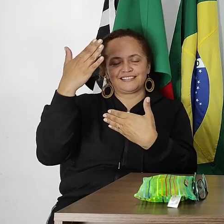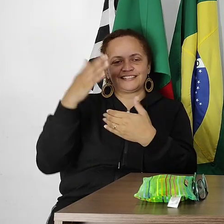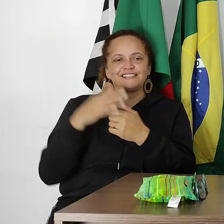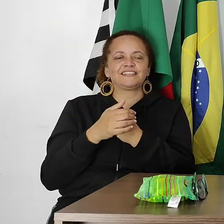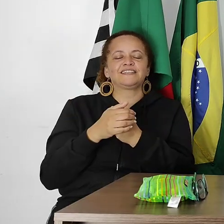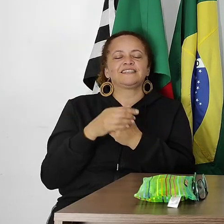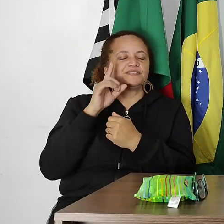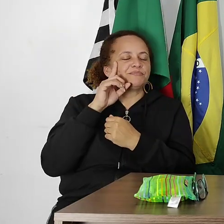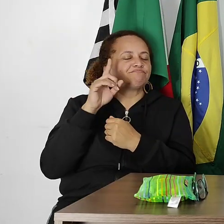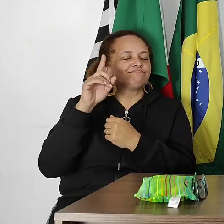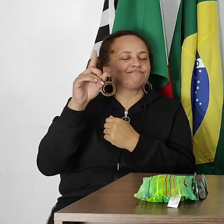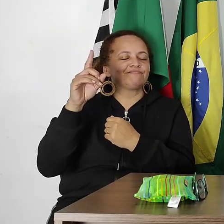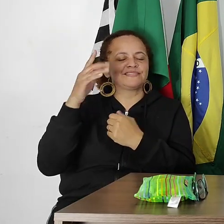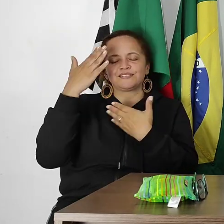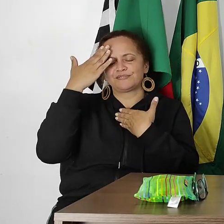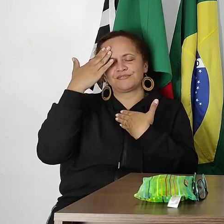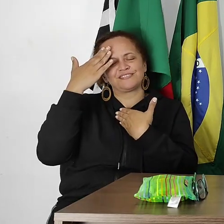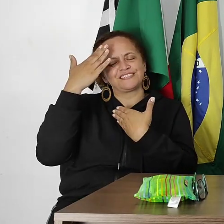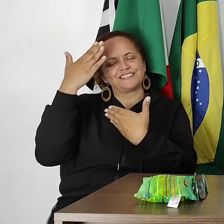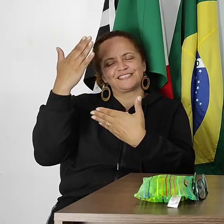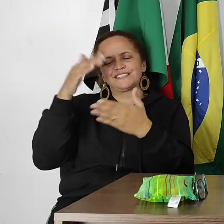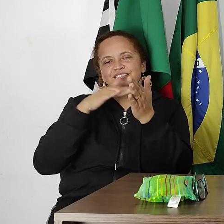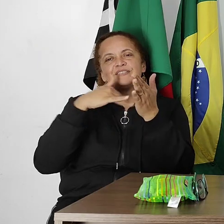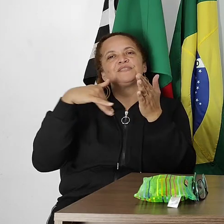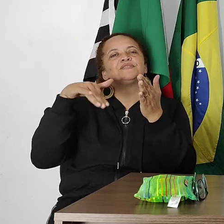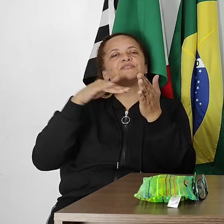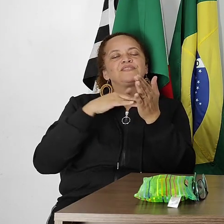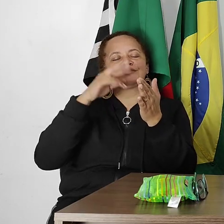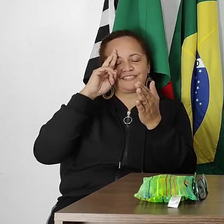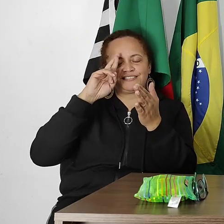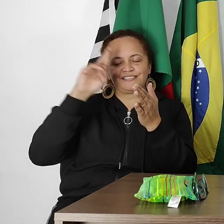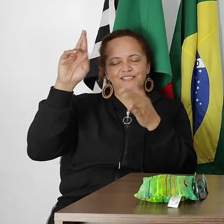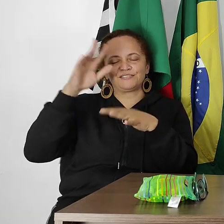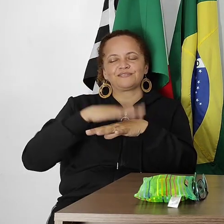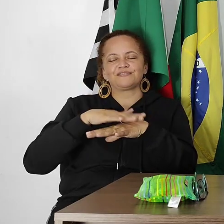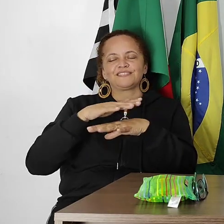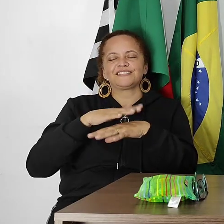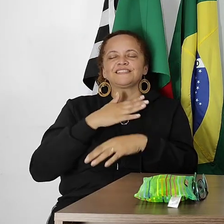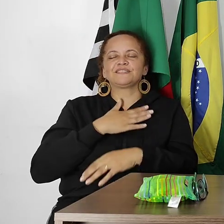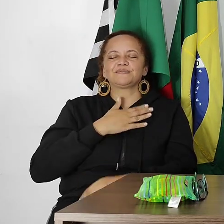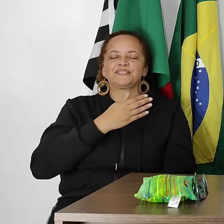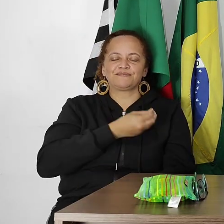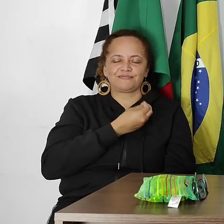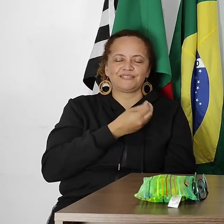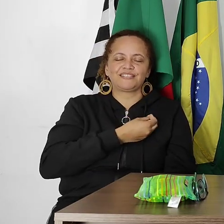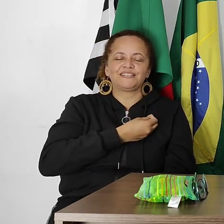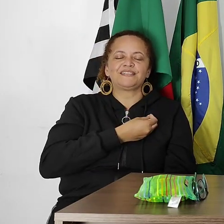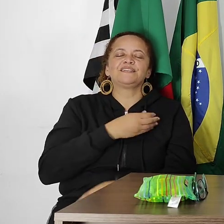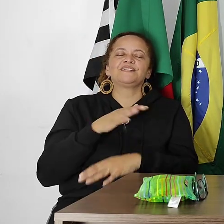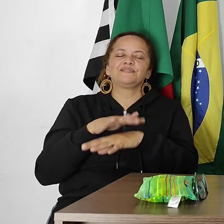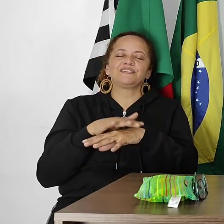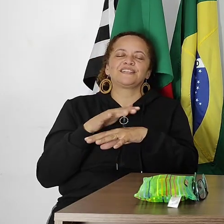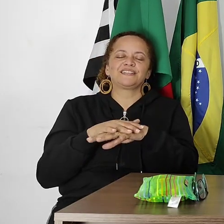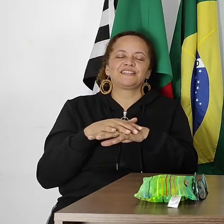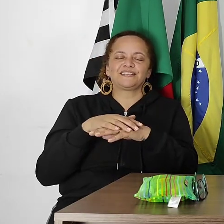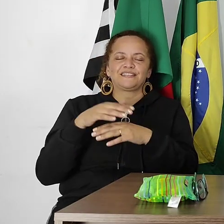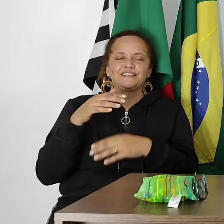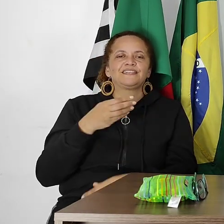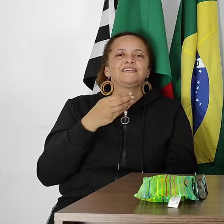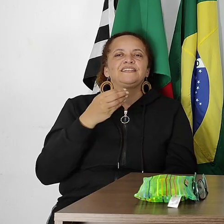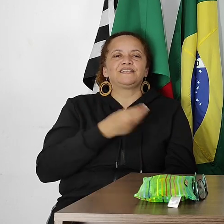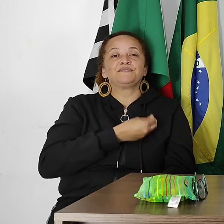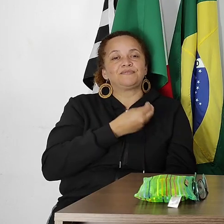esse dia, Te agradecer por tudo que o Senhor fez na minha vida, Pai, e que o Senhor vai fazer na vida daqueles que estão confiando em